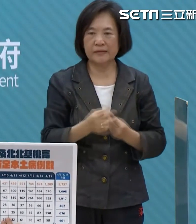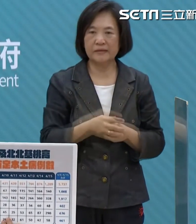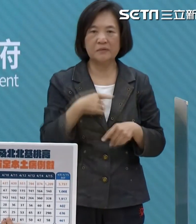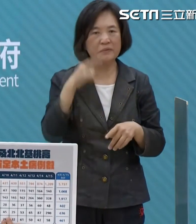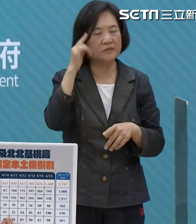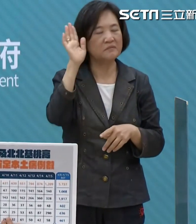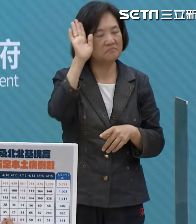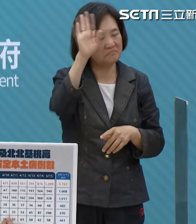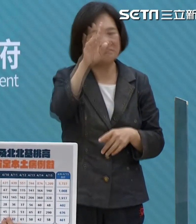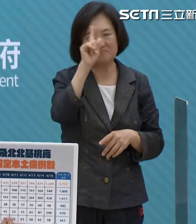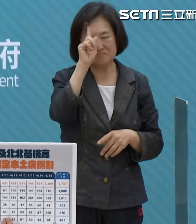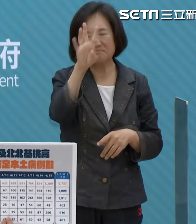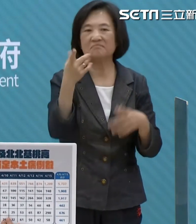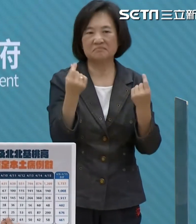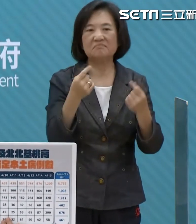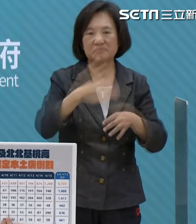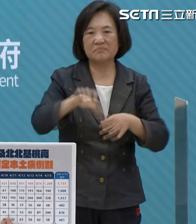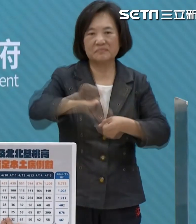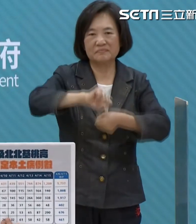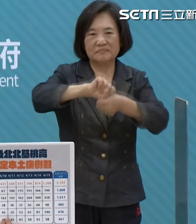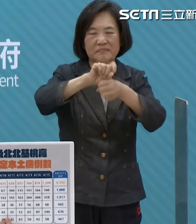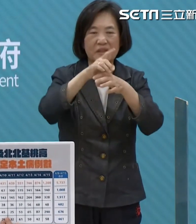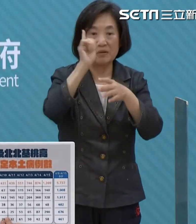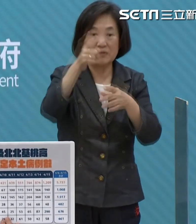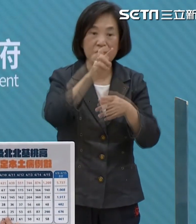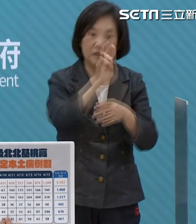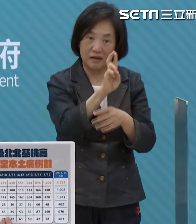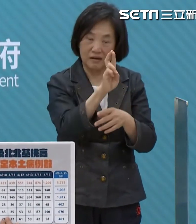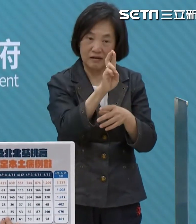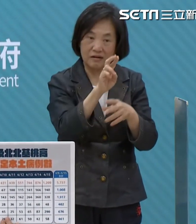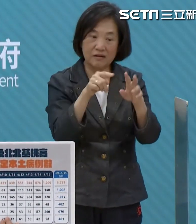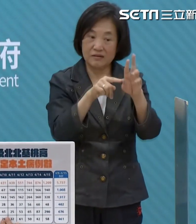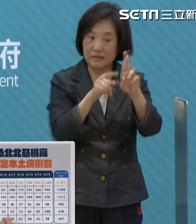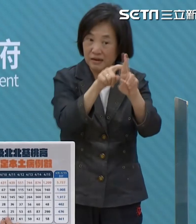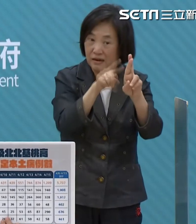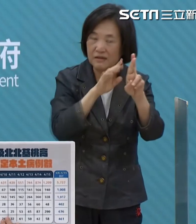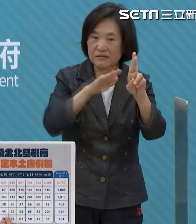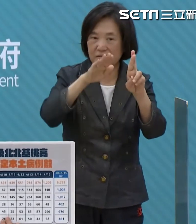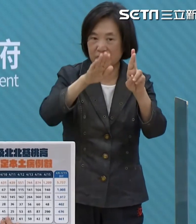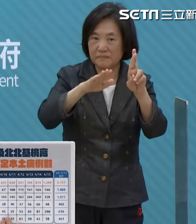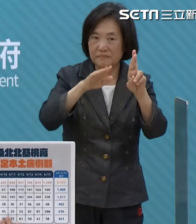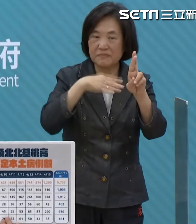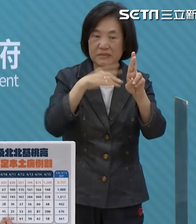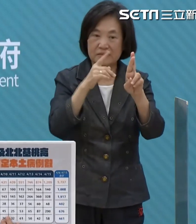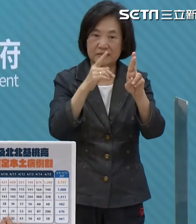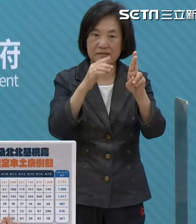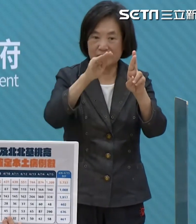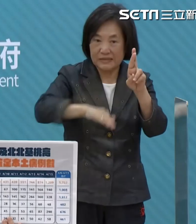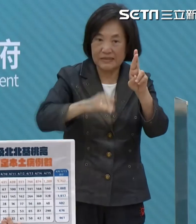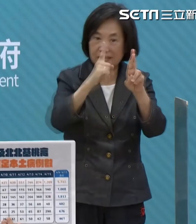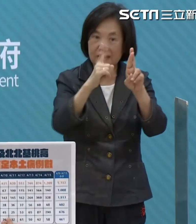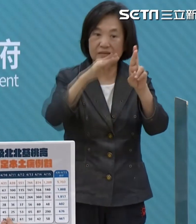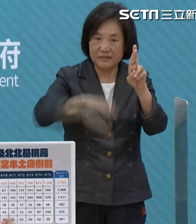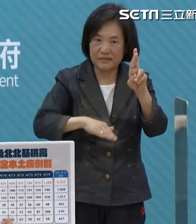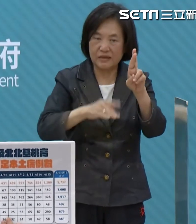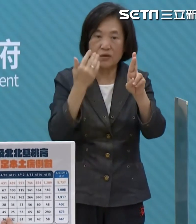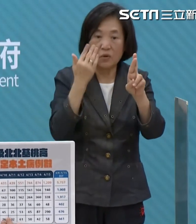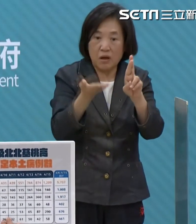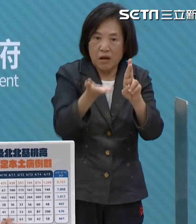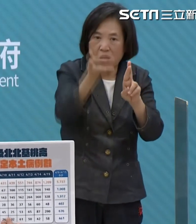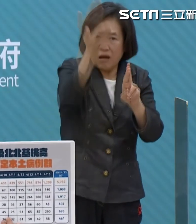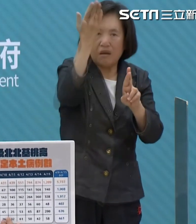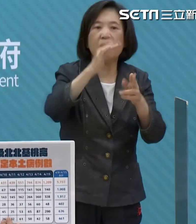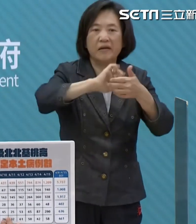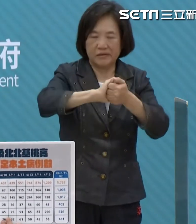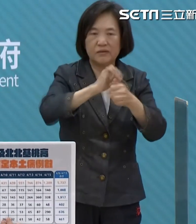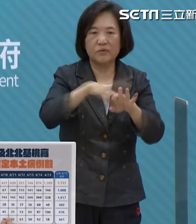应该会继续上升的哈，因为除非那个 R 值是小于一，只要 R 值是大于一的状态下，它就会慢